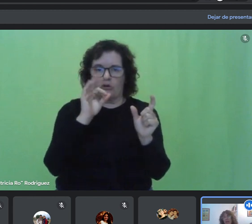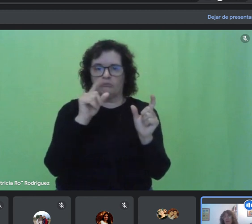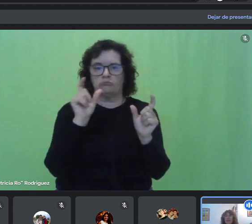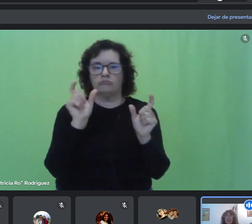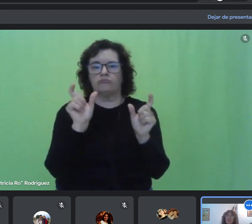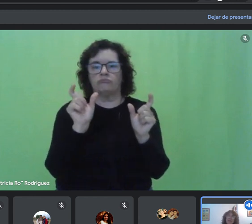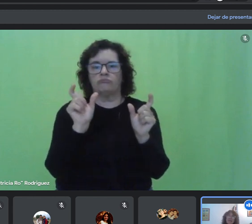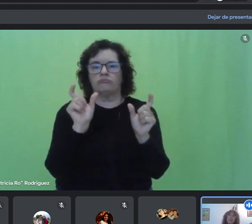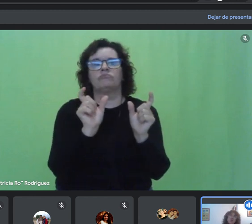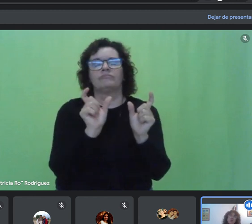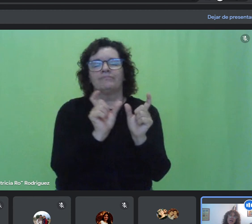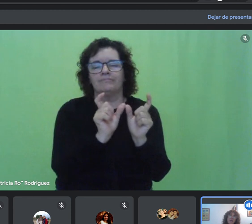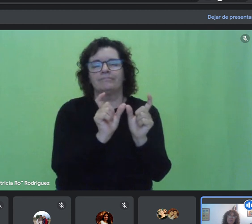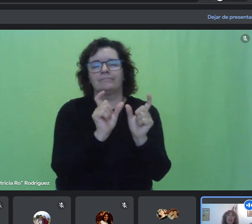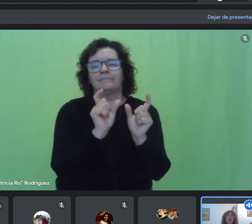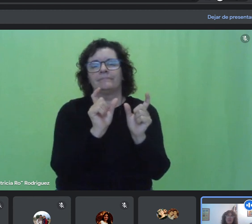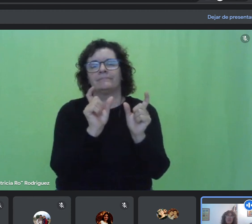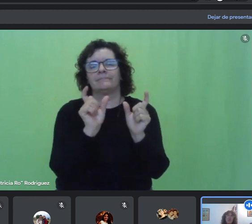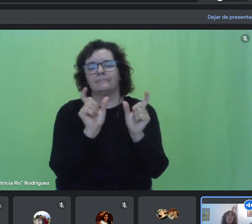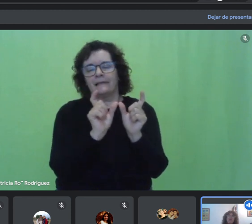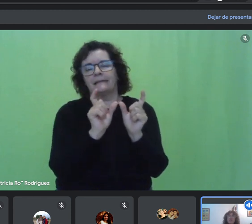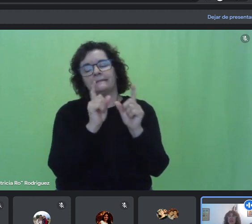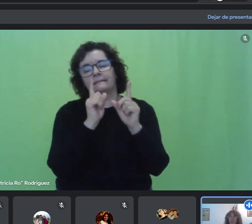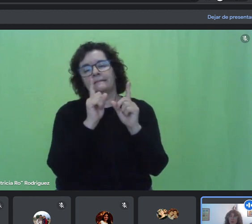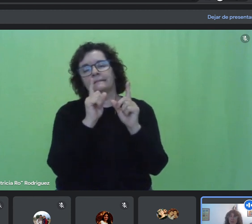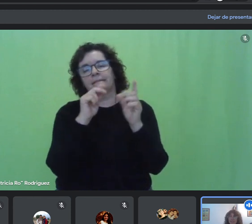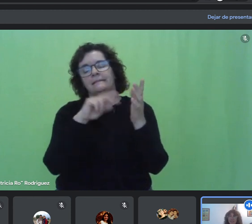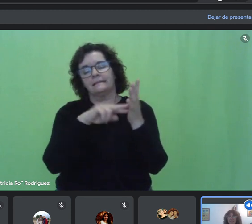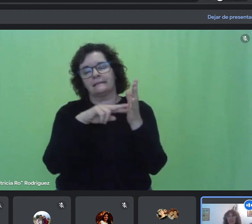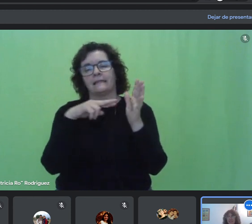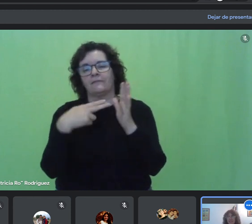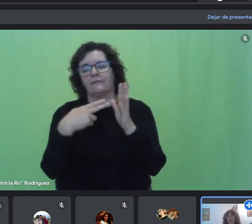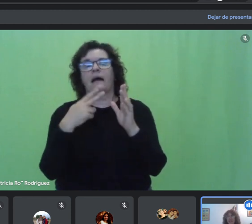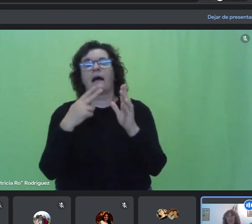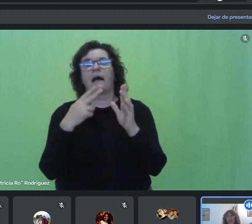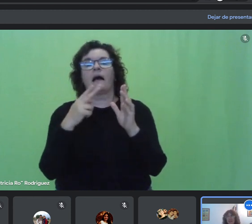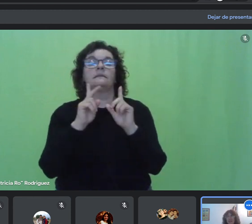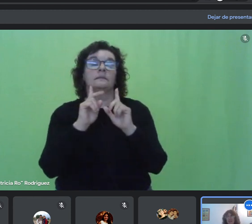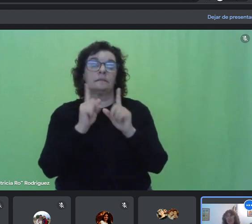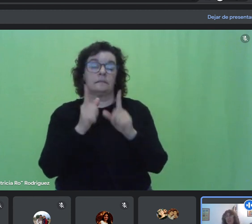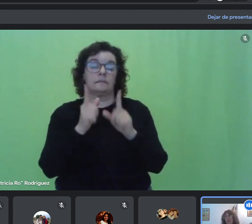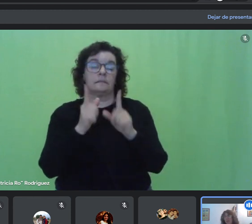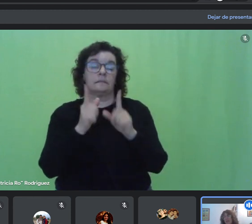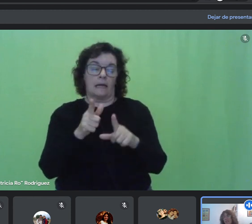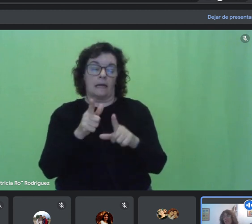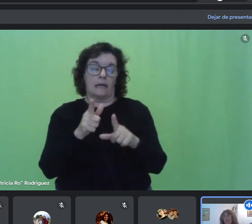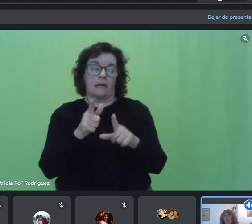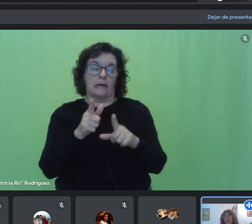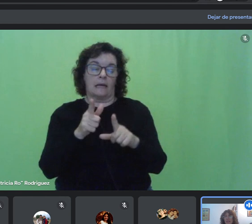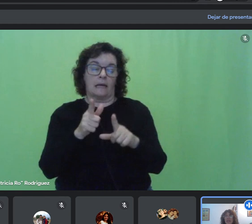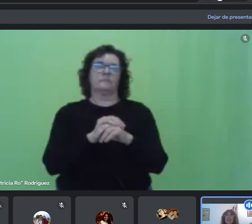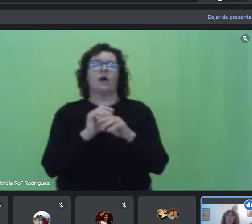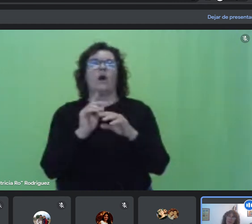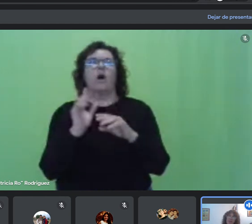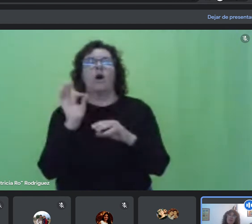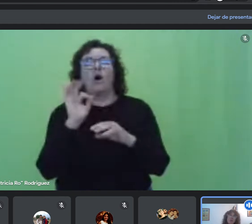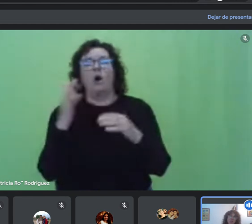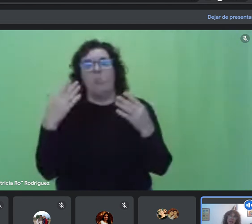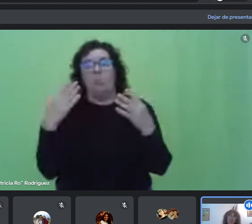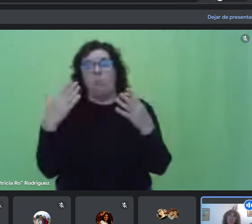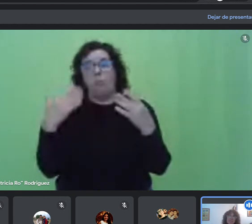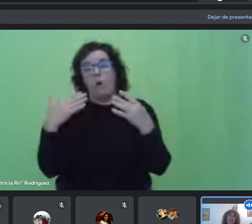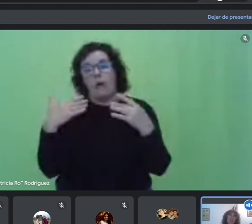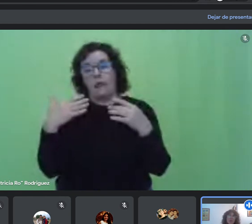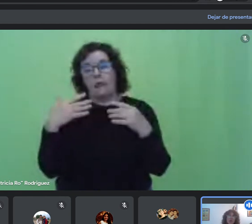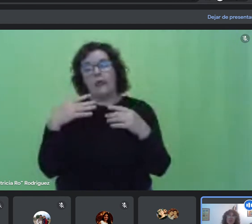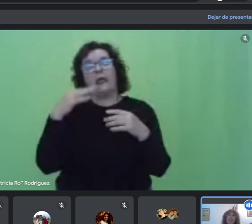también debería apoyar para que no nos confunda después, ¿sí? O también pueden decir, debería también apoyar,